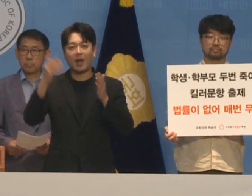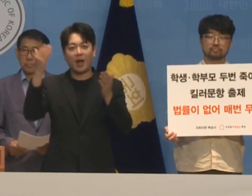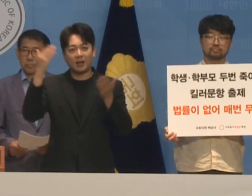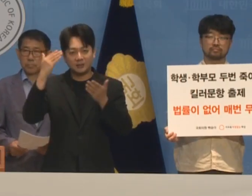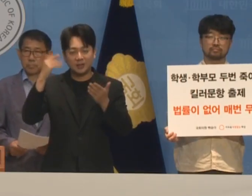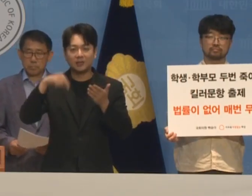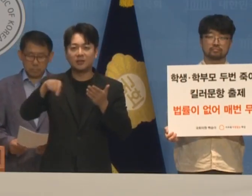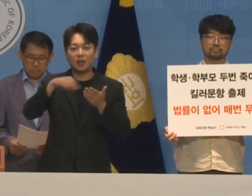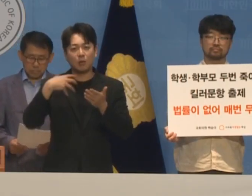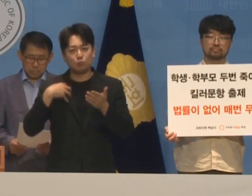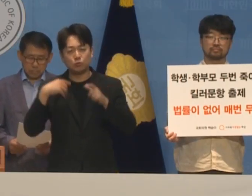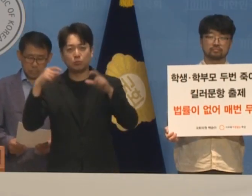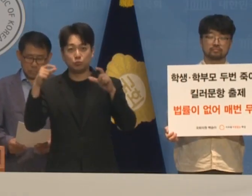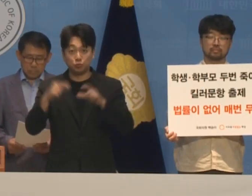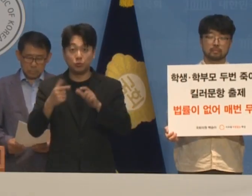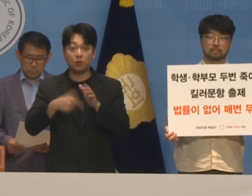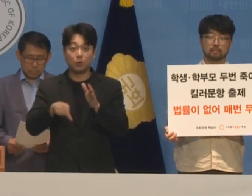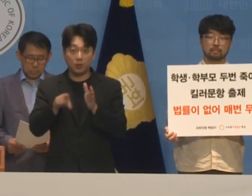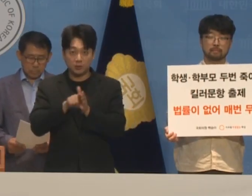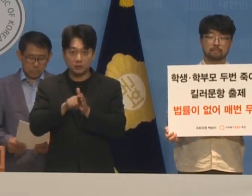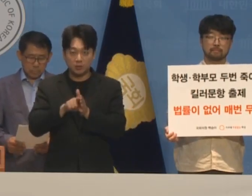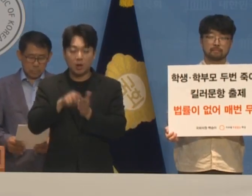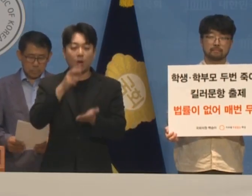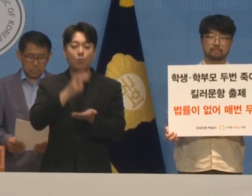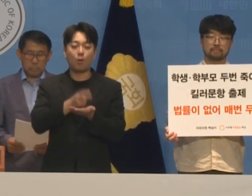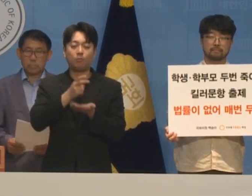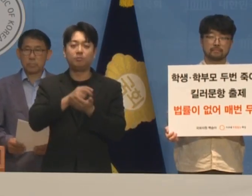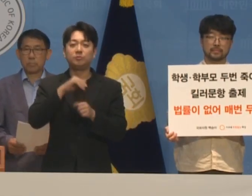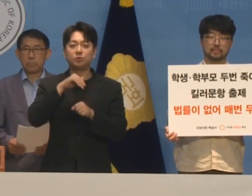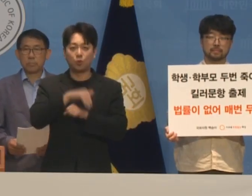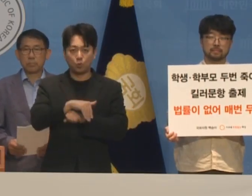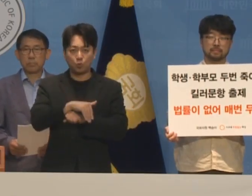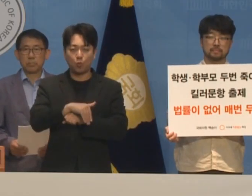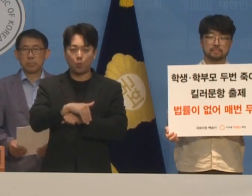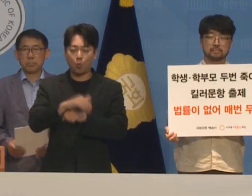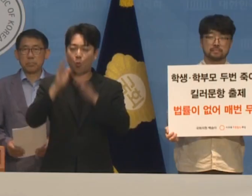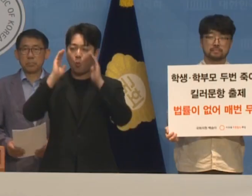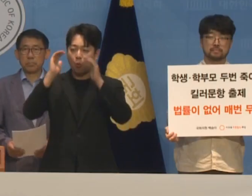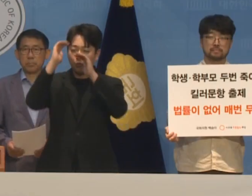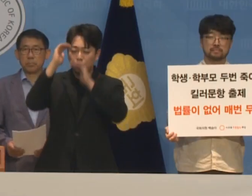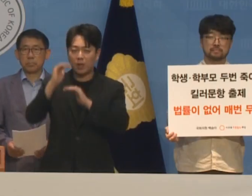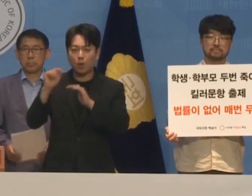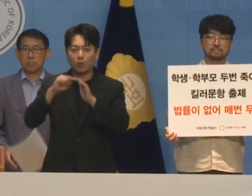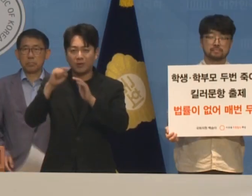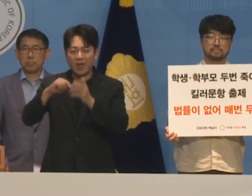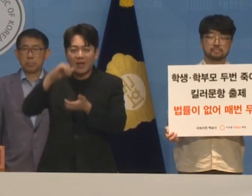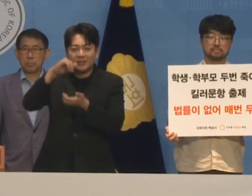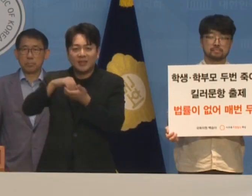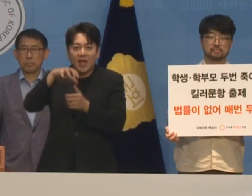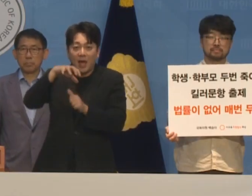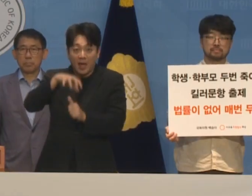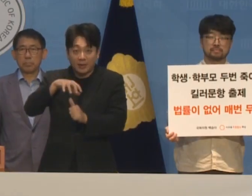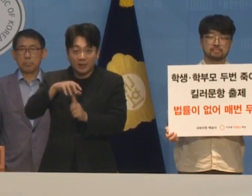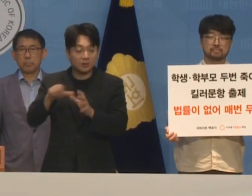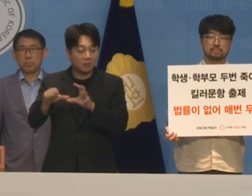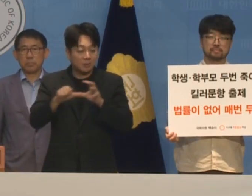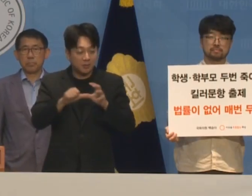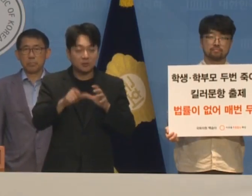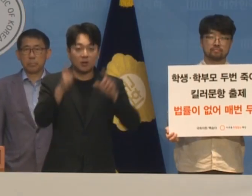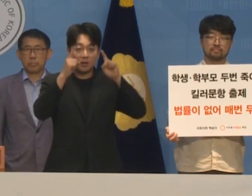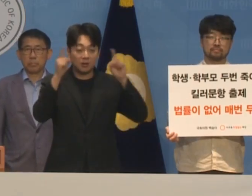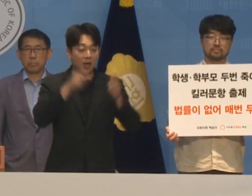것입니다. 선행교육 규제법은 학교에서 선행학습을 유발하는 행위를 규제하는 법으로 수능이 이 법의 적용